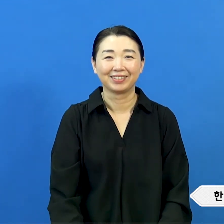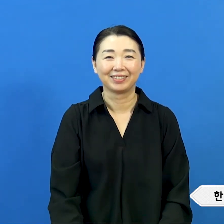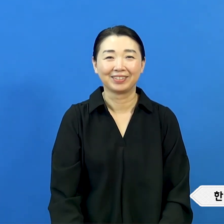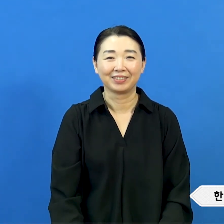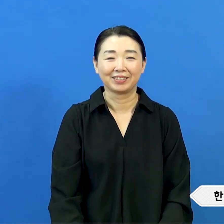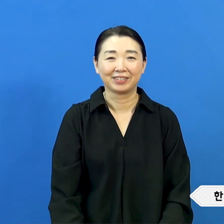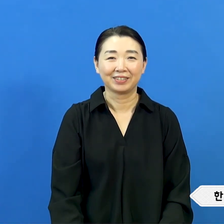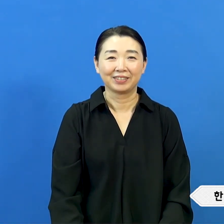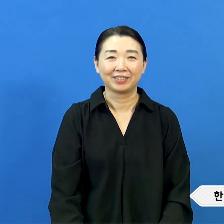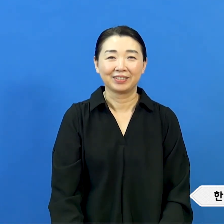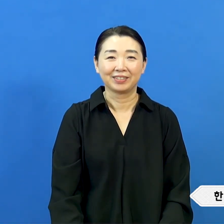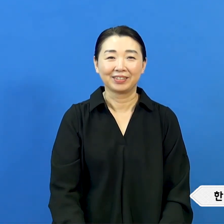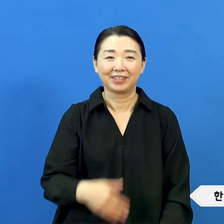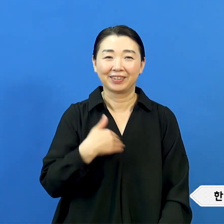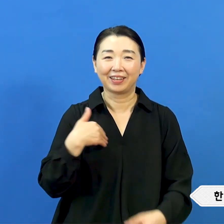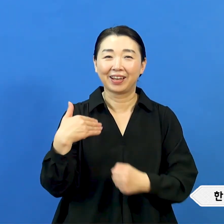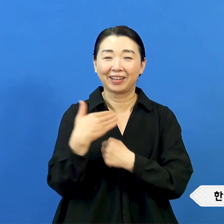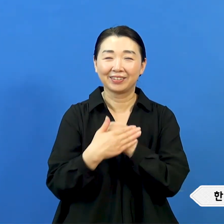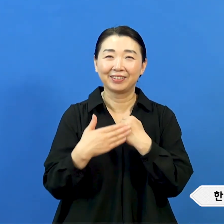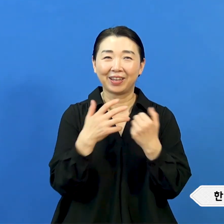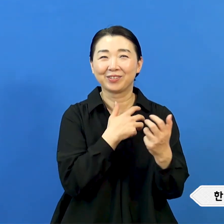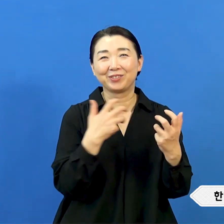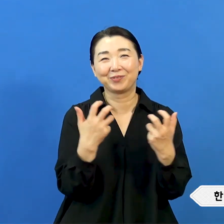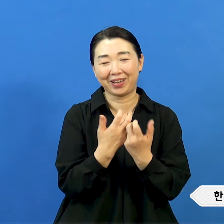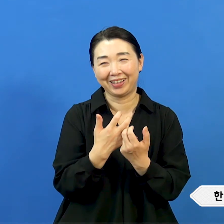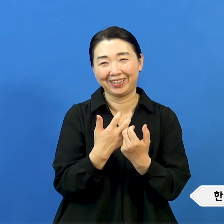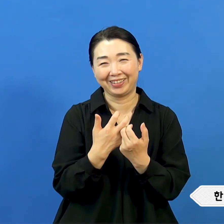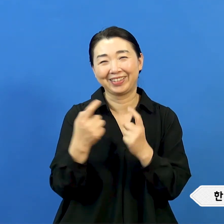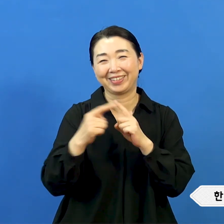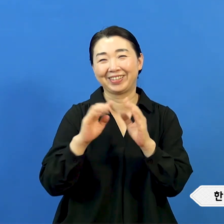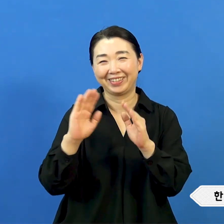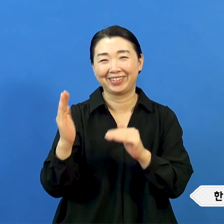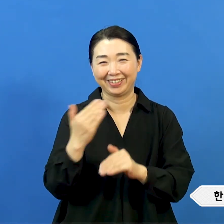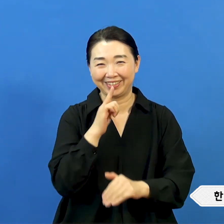그 예배가 은혜 충만한 예배가 되었다고 합니다.